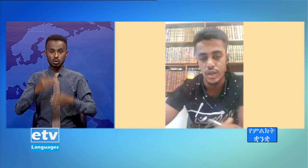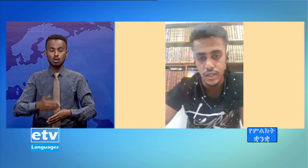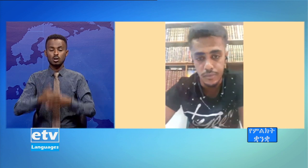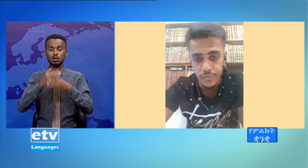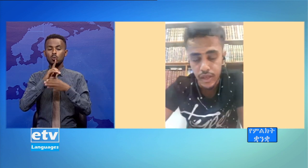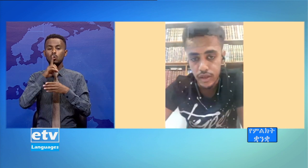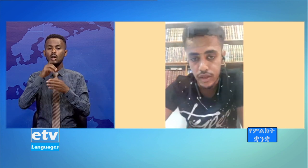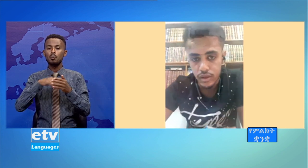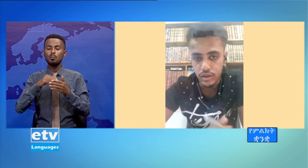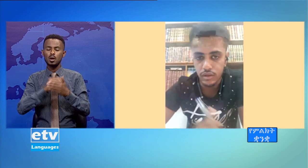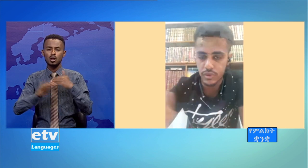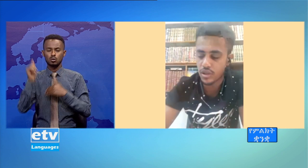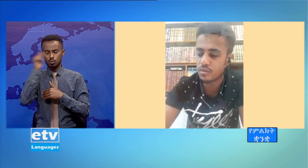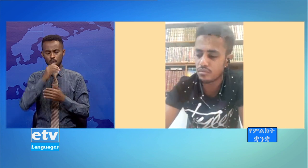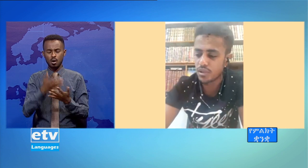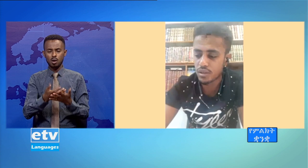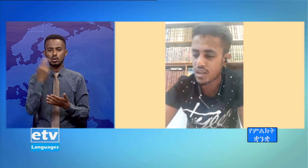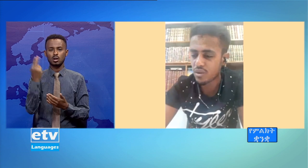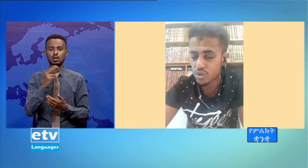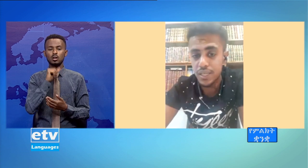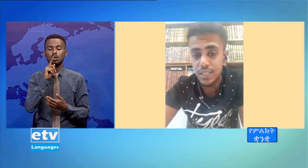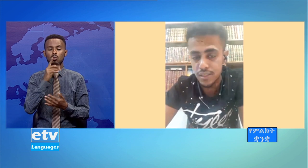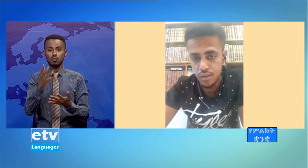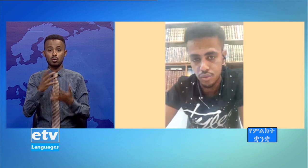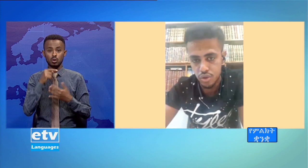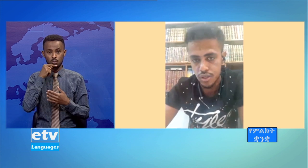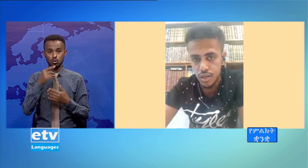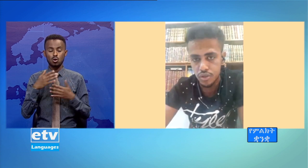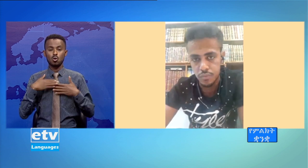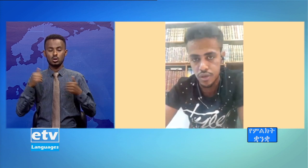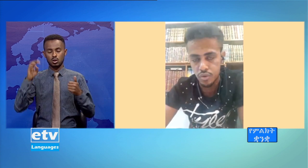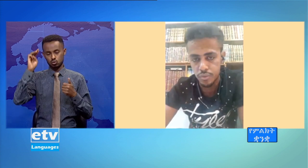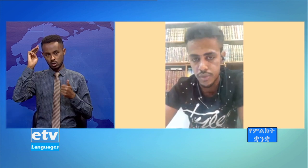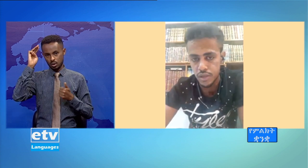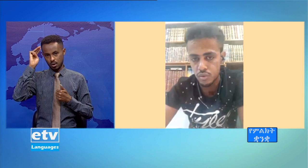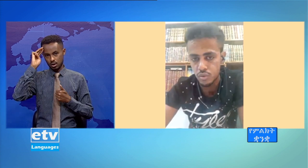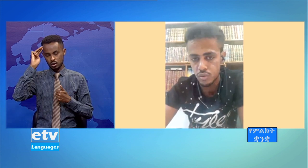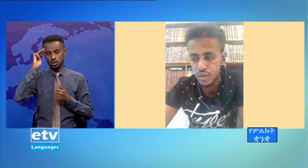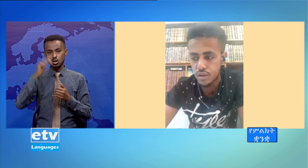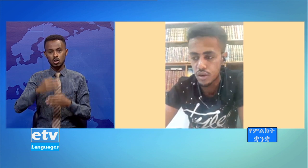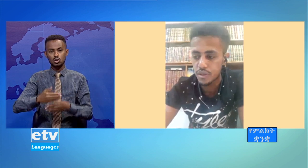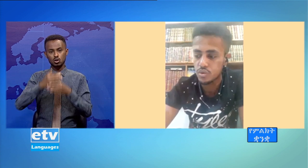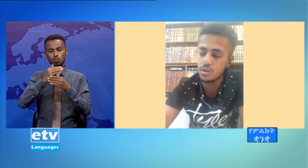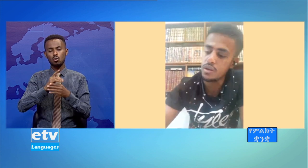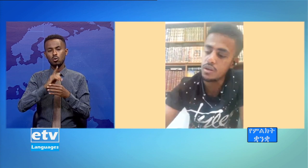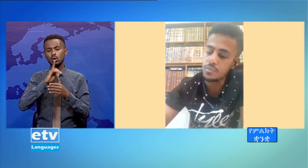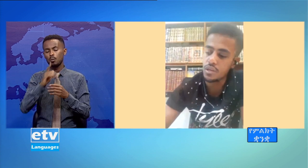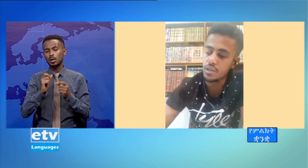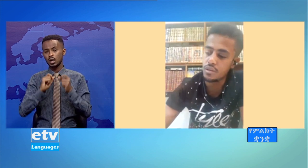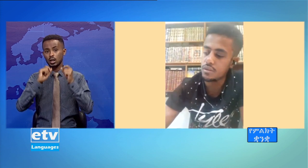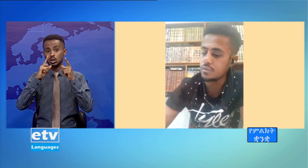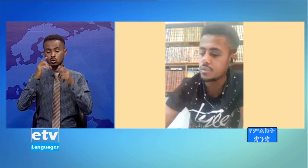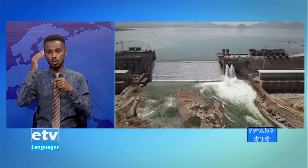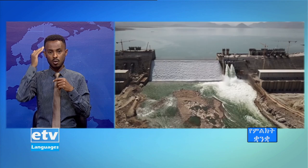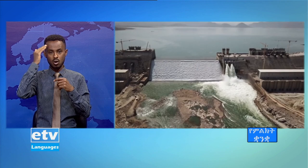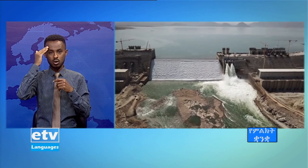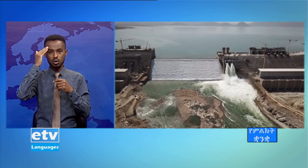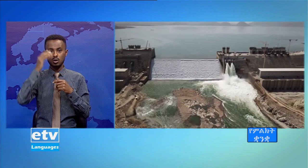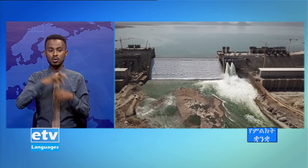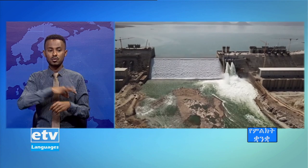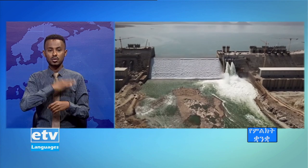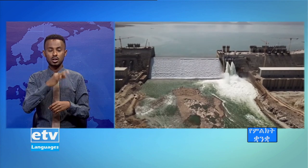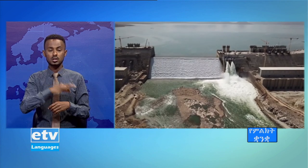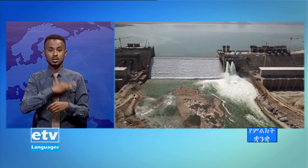ሁኔታ በላይ ኢትዮጵያ በሀብቷ እንዳትጠቀም ነው የሚፈልጉት የሚለው ወጣት ሱሌማን የግድቡን ሁኔታ መረዳታቸውን ለማወቅ